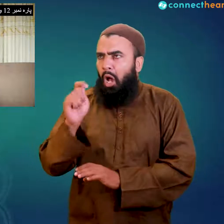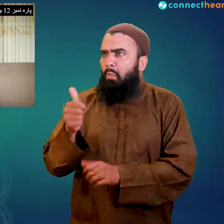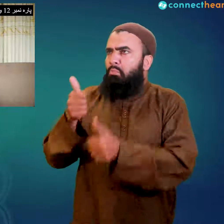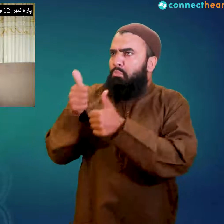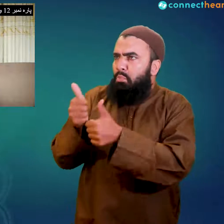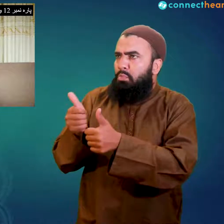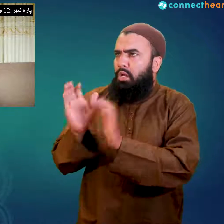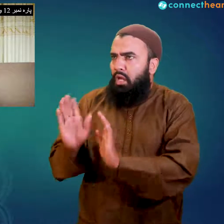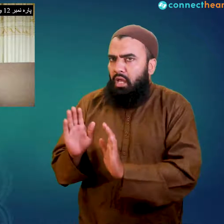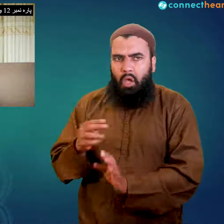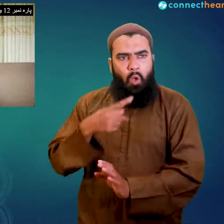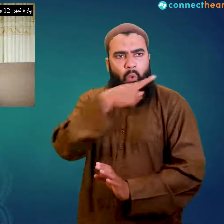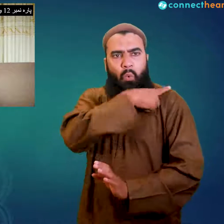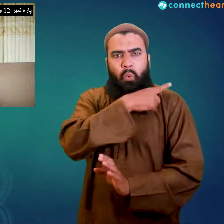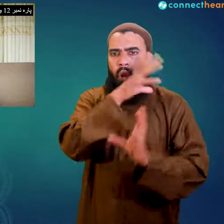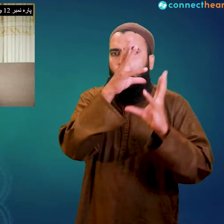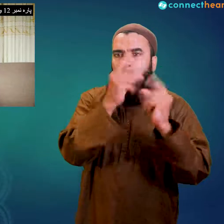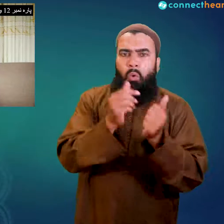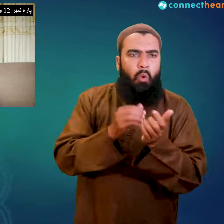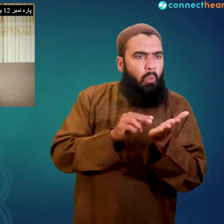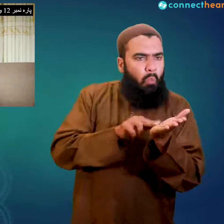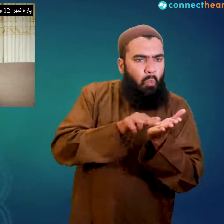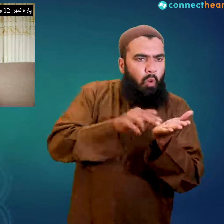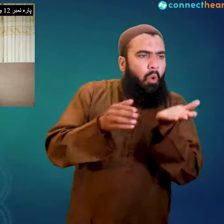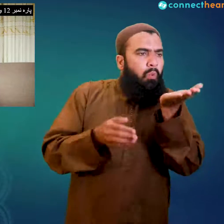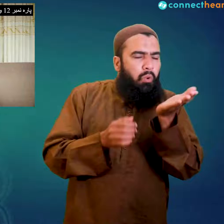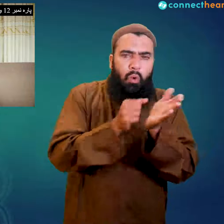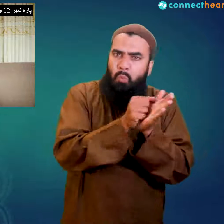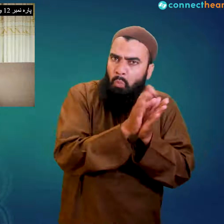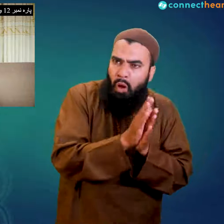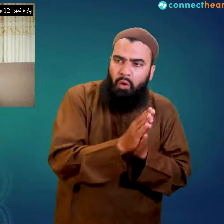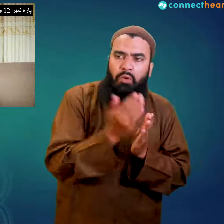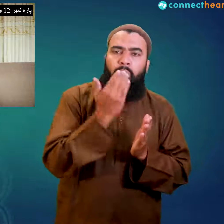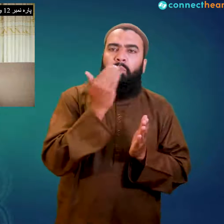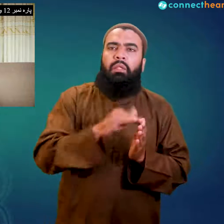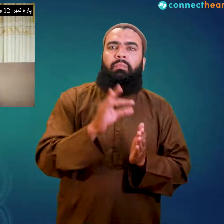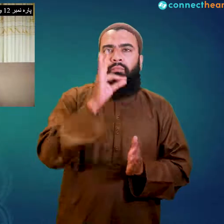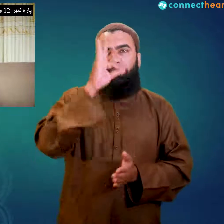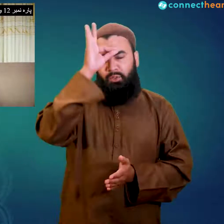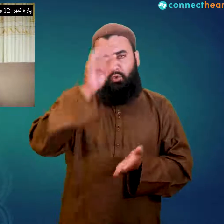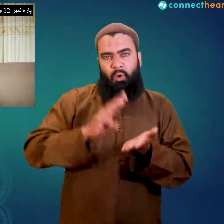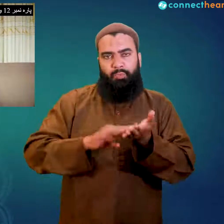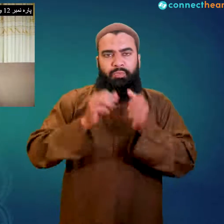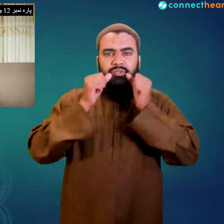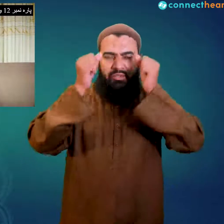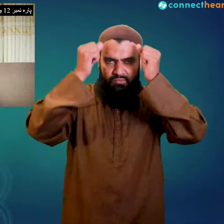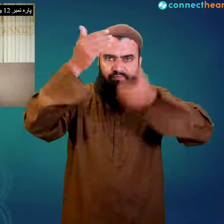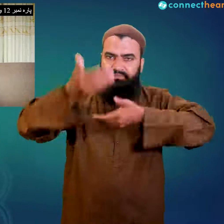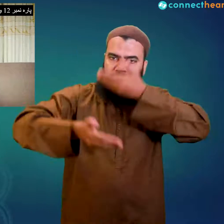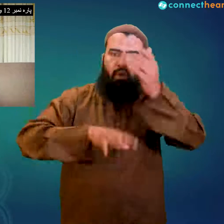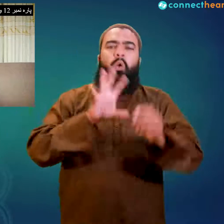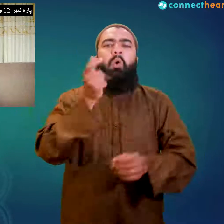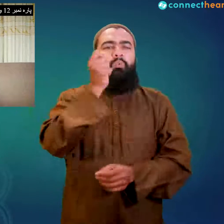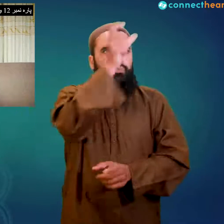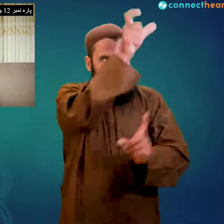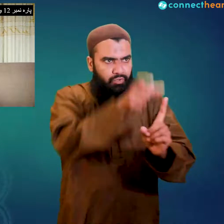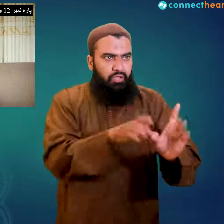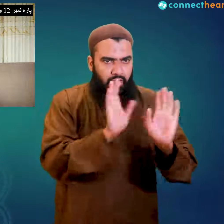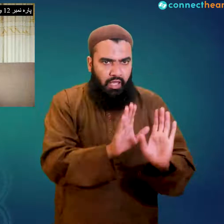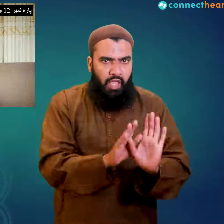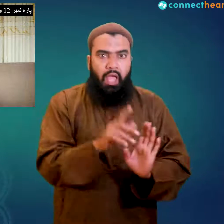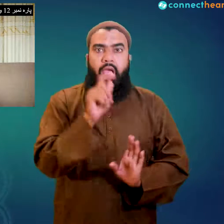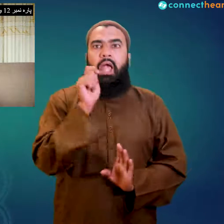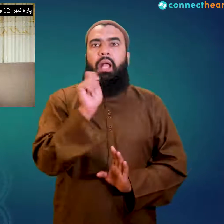ہے تو اللہ رب العزت اس کے وضو کرنے کی برکت سے اس کے اعضاء سے جو صغیرہ گناہ ہوئے ہوتے